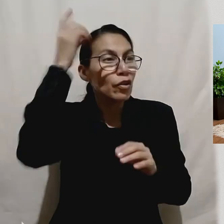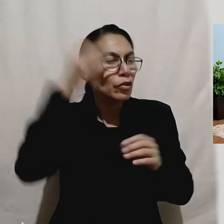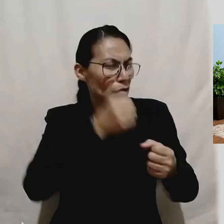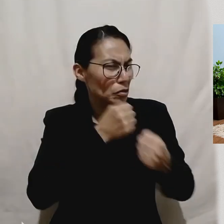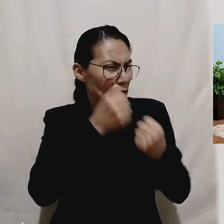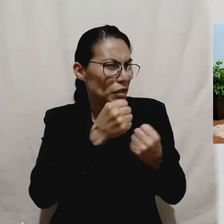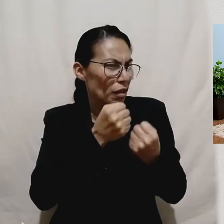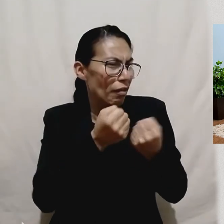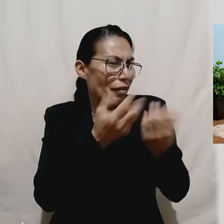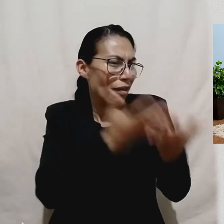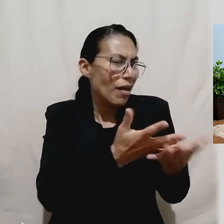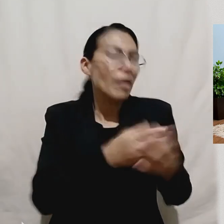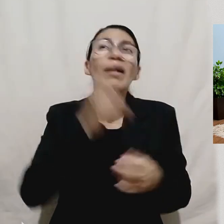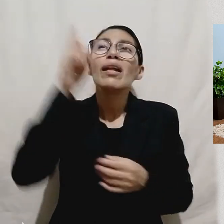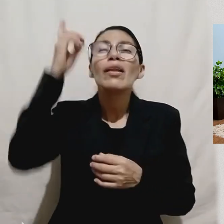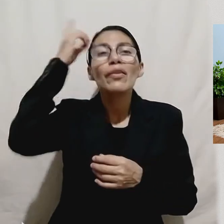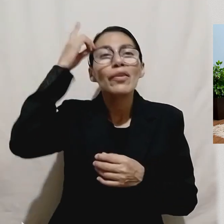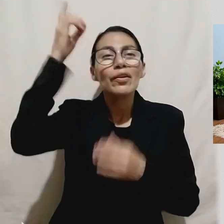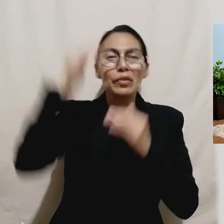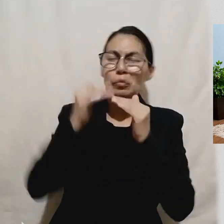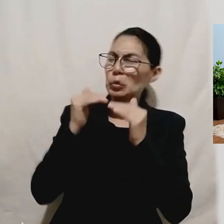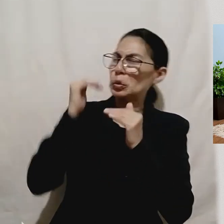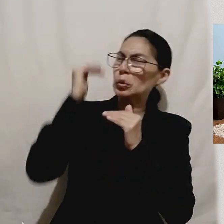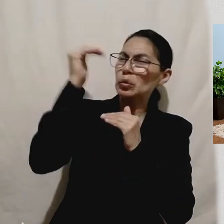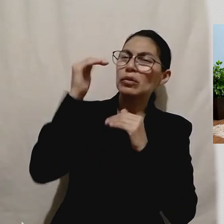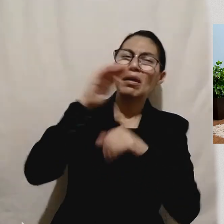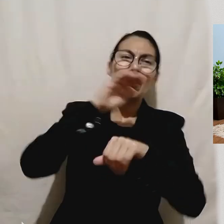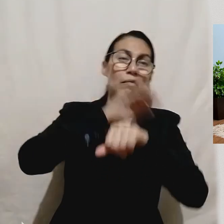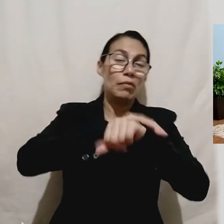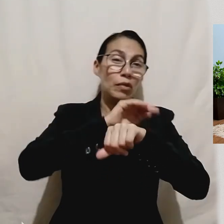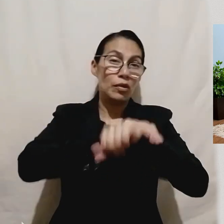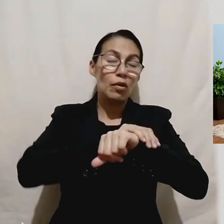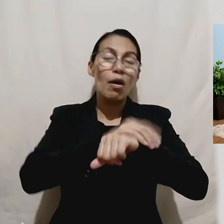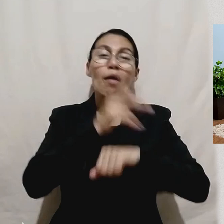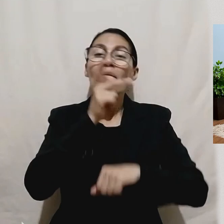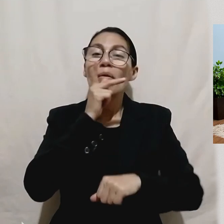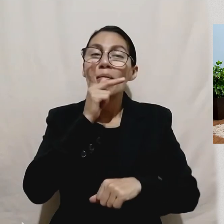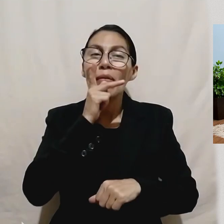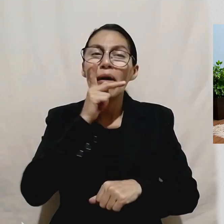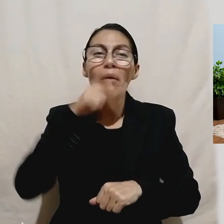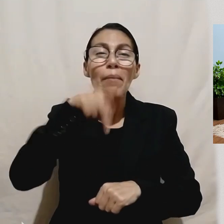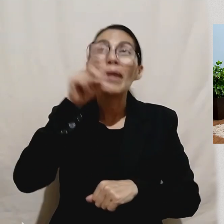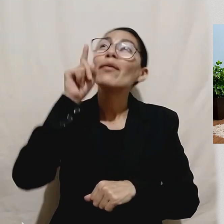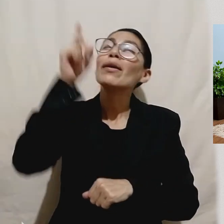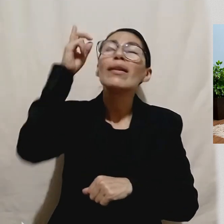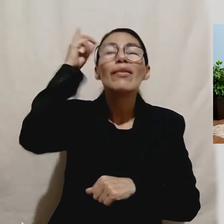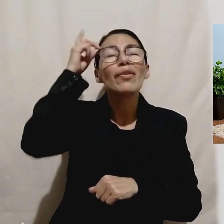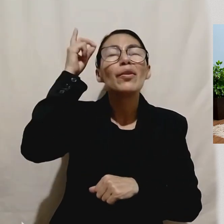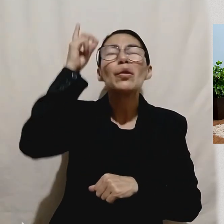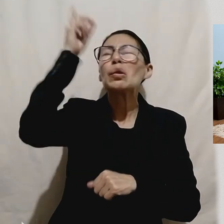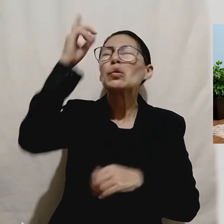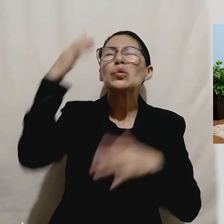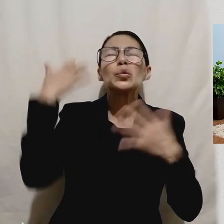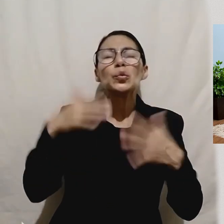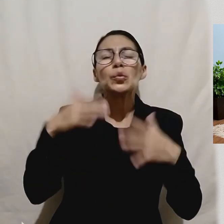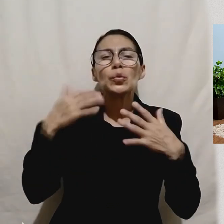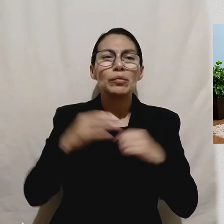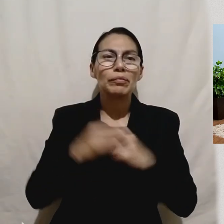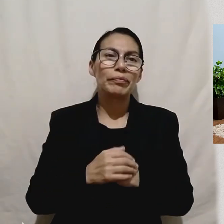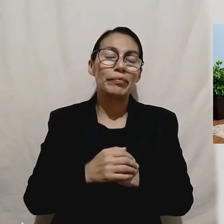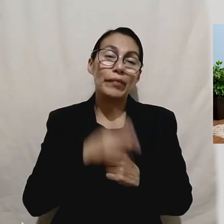dado que él es Dios no es un amigo es un padre pero es Dios